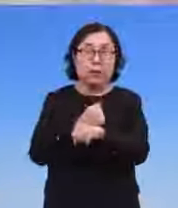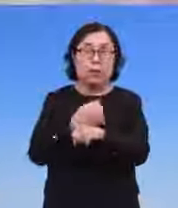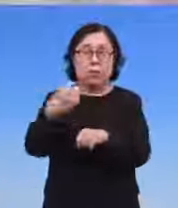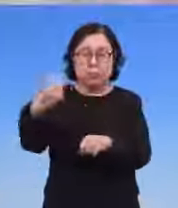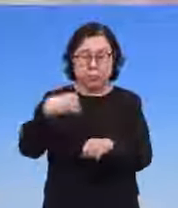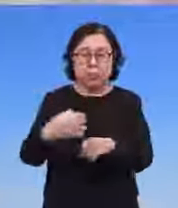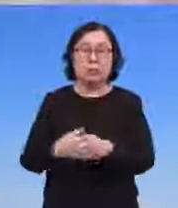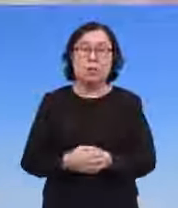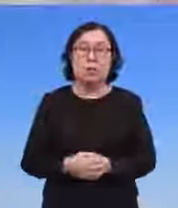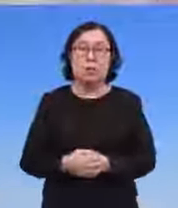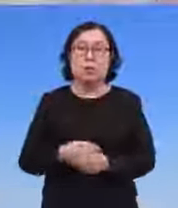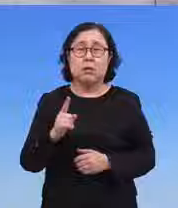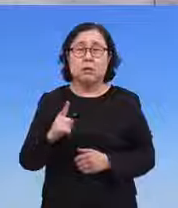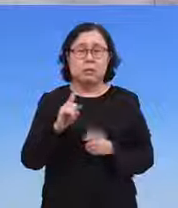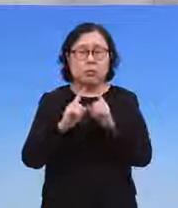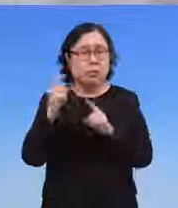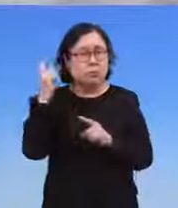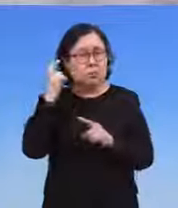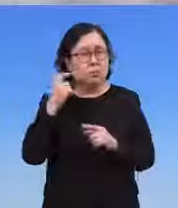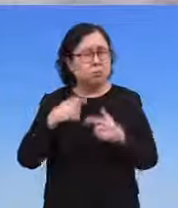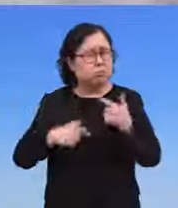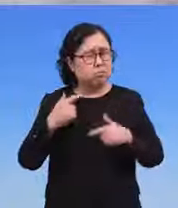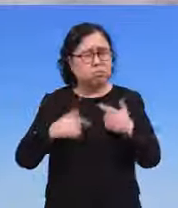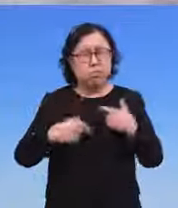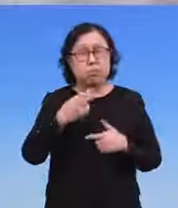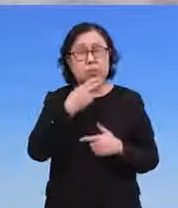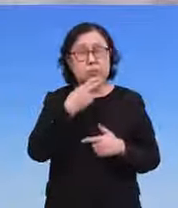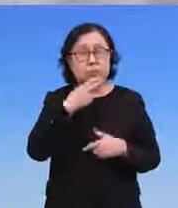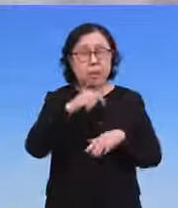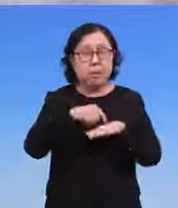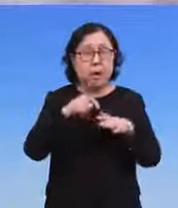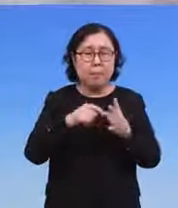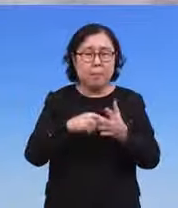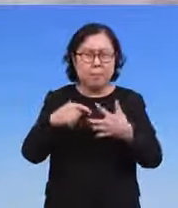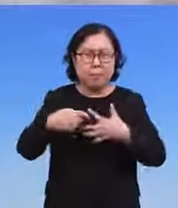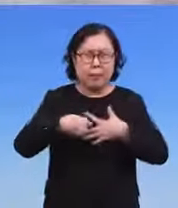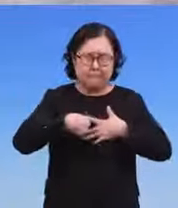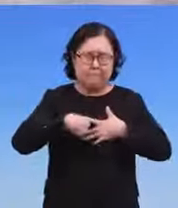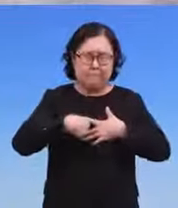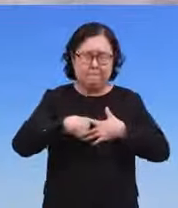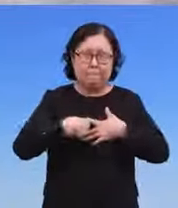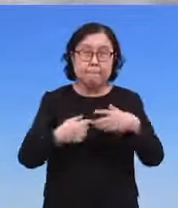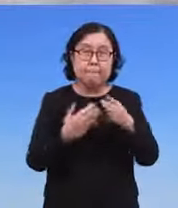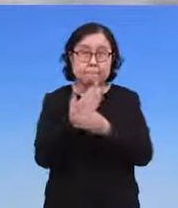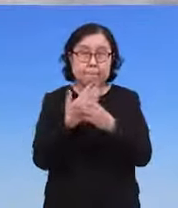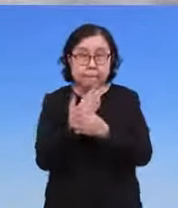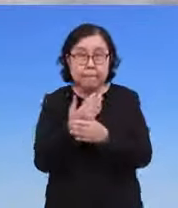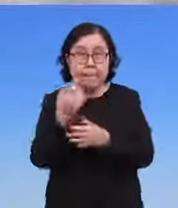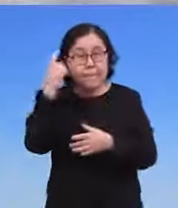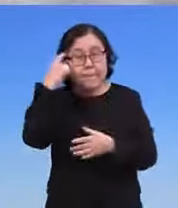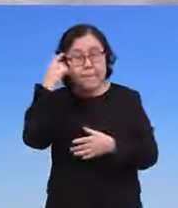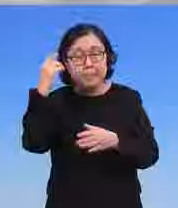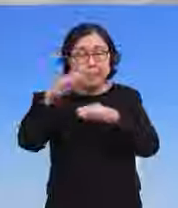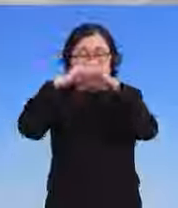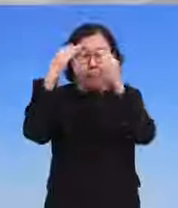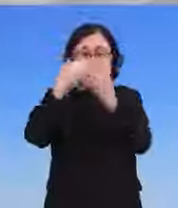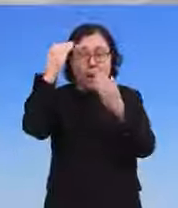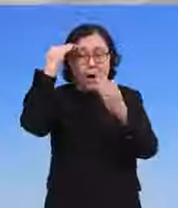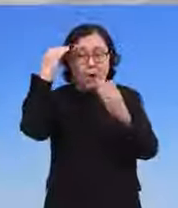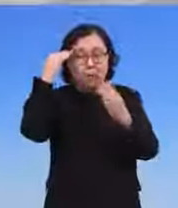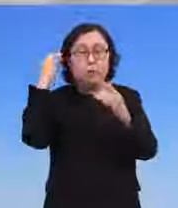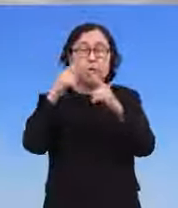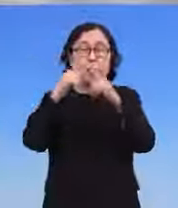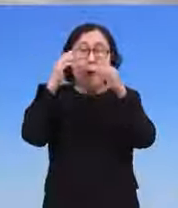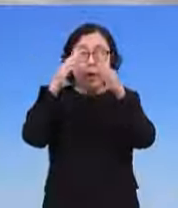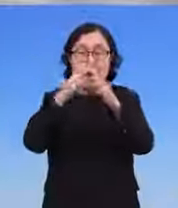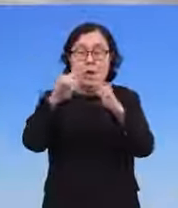그 시점이에요. 그런데 저는 그게 기쁘지를 않고 계속 마음에 가책이 느껴지는 겁니다. 왜 그러냐 하니까